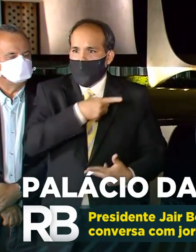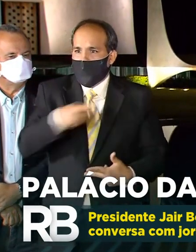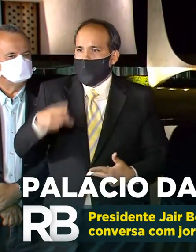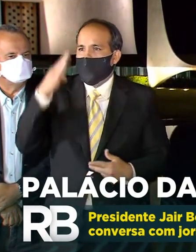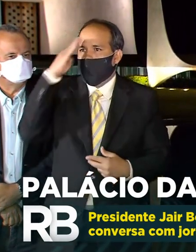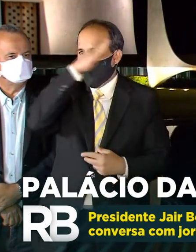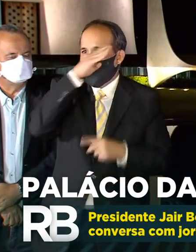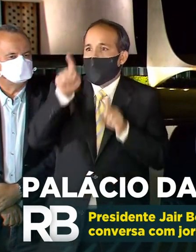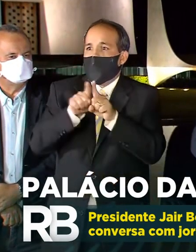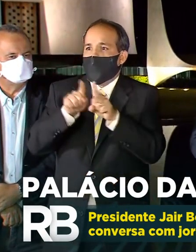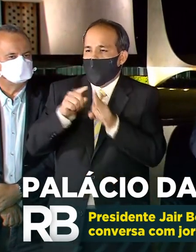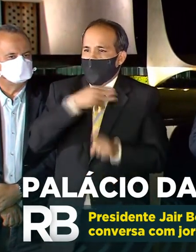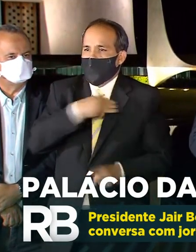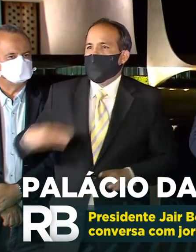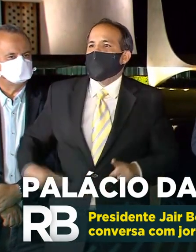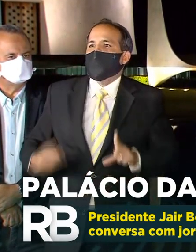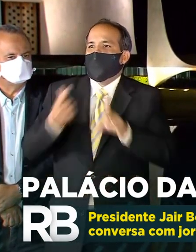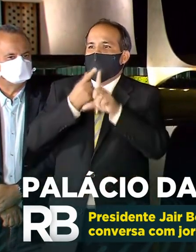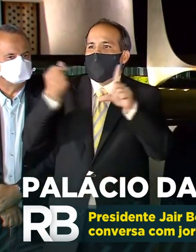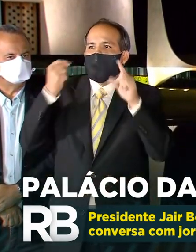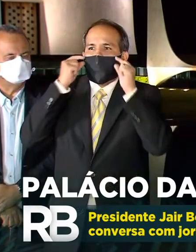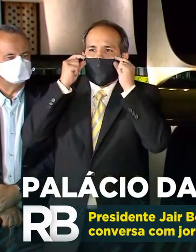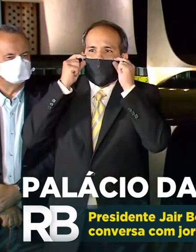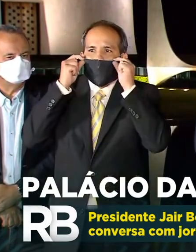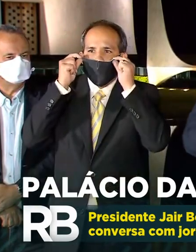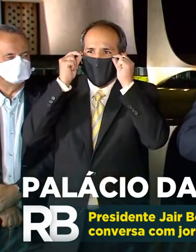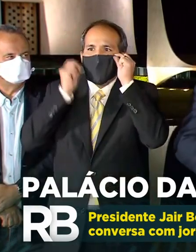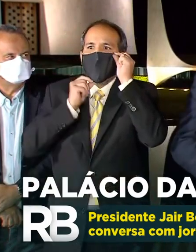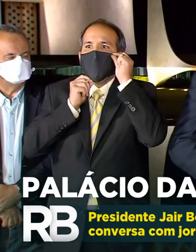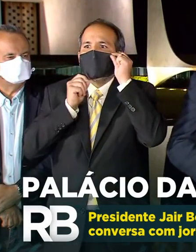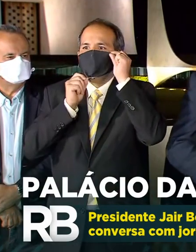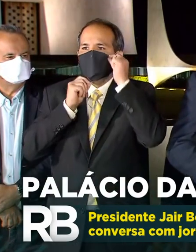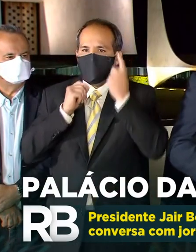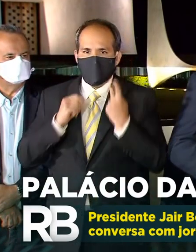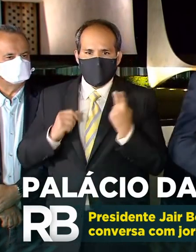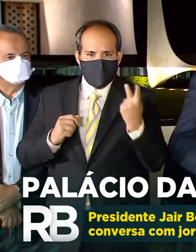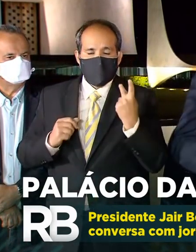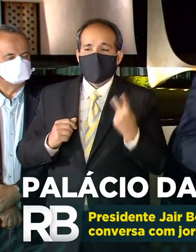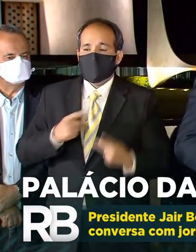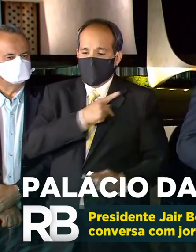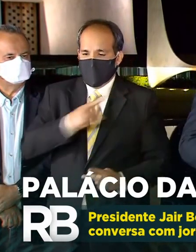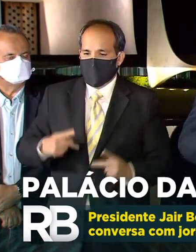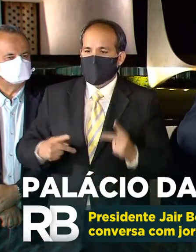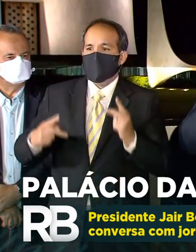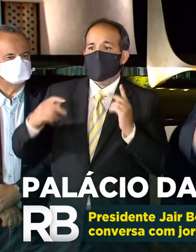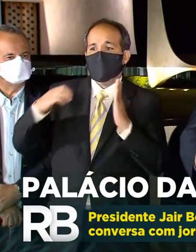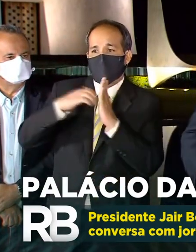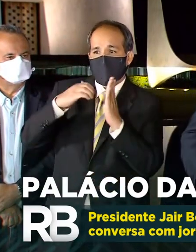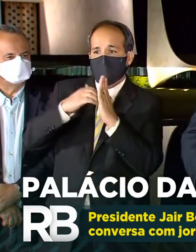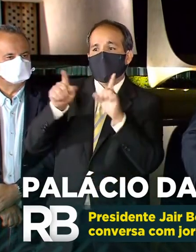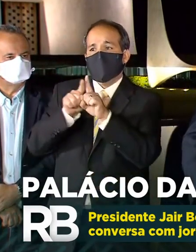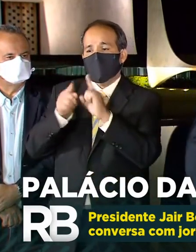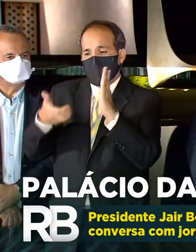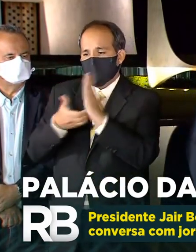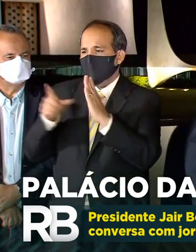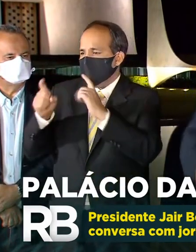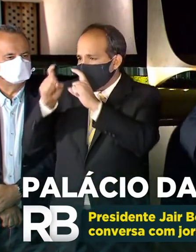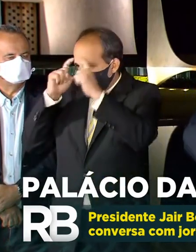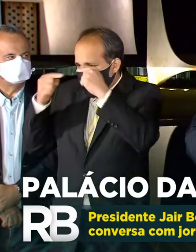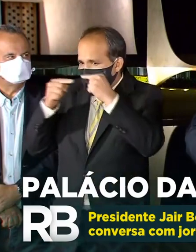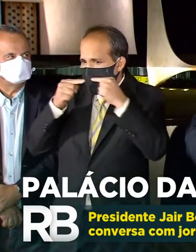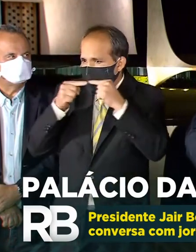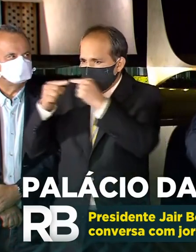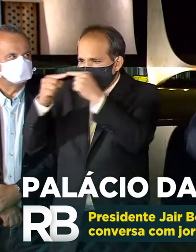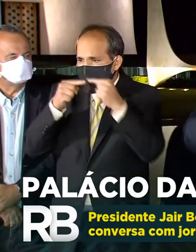do ministro Paulo Guedes, com o presidente da Câmara e com o presidente do Senado, é para nivelar as informações